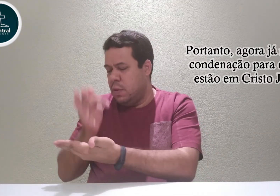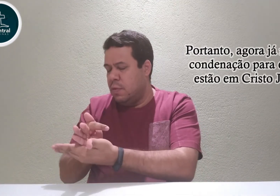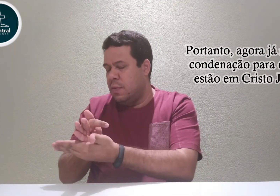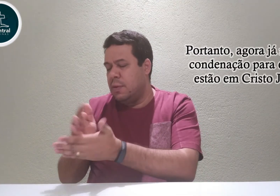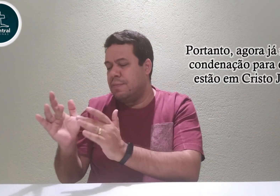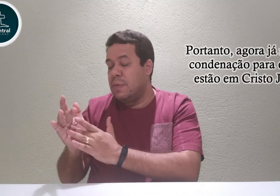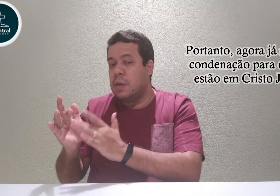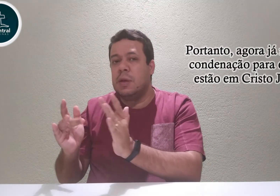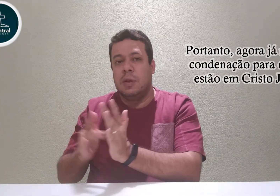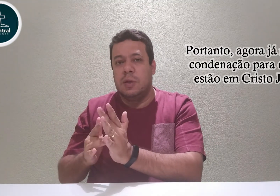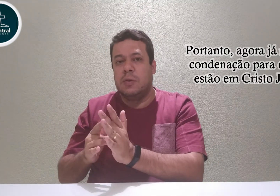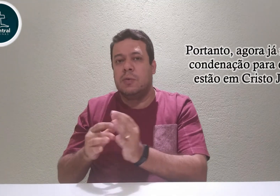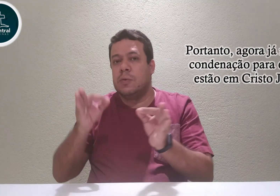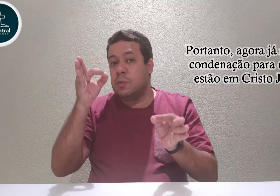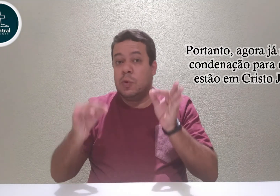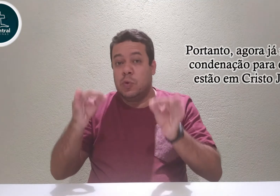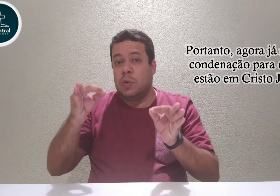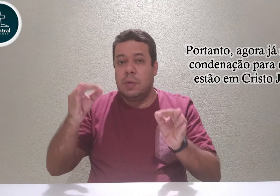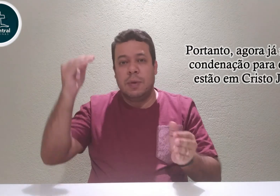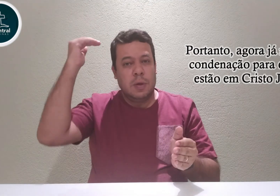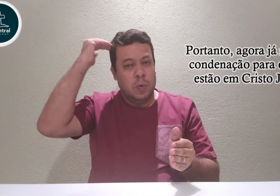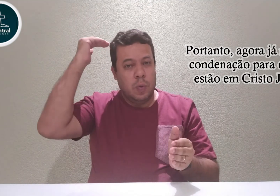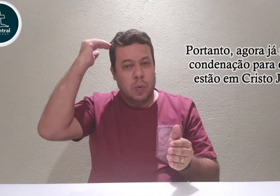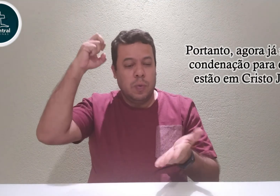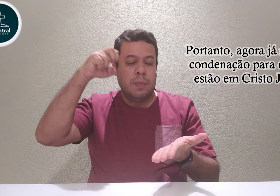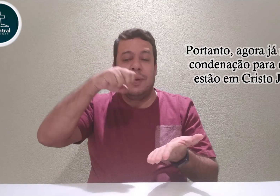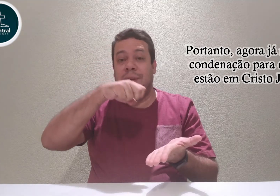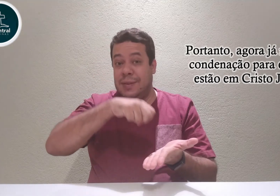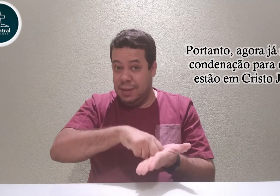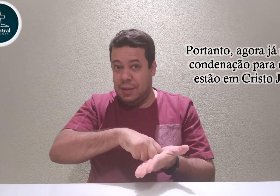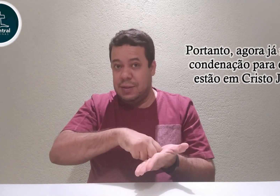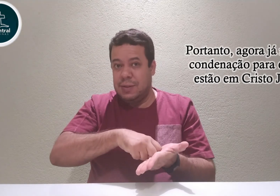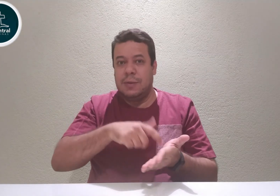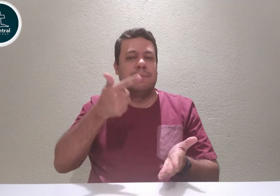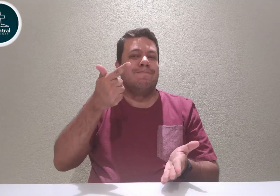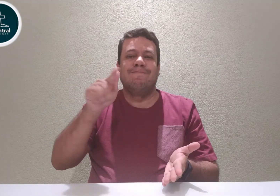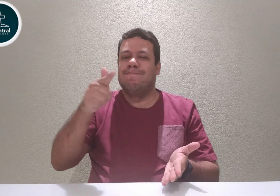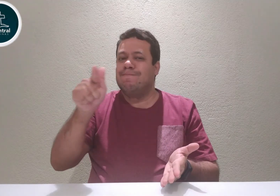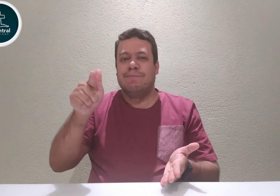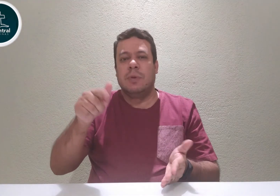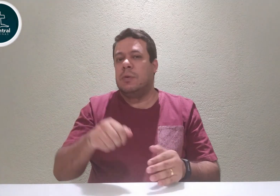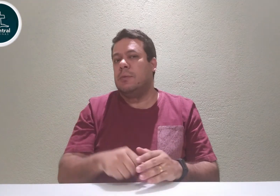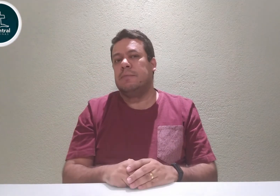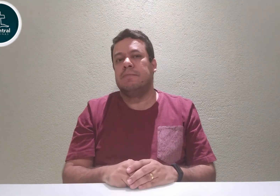Portanto, agora não há condenação para os que estão em Cristo Jesus.